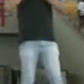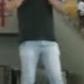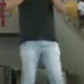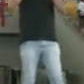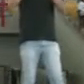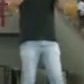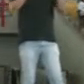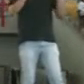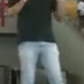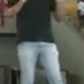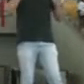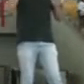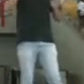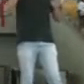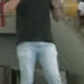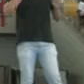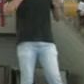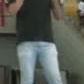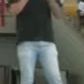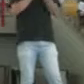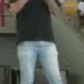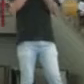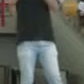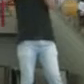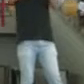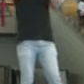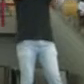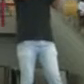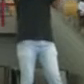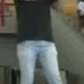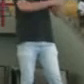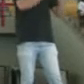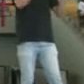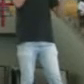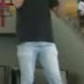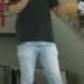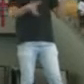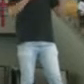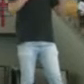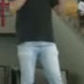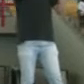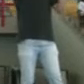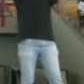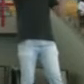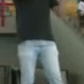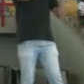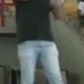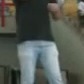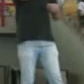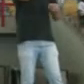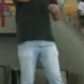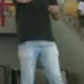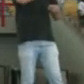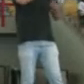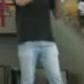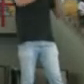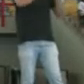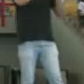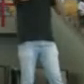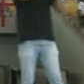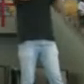fiz? Peguei algumas redações que estão disponibilizadas neste guia do INEP, tá? Sobre a